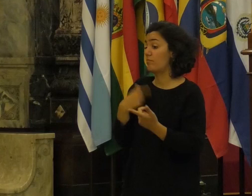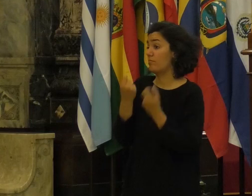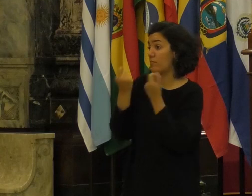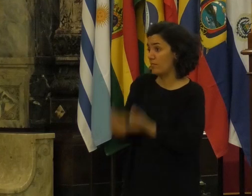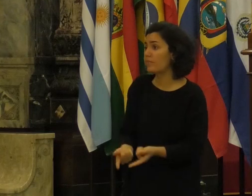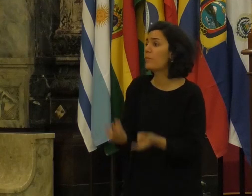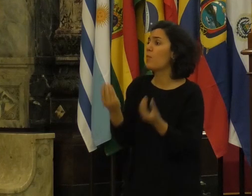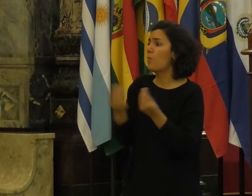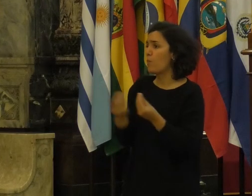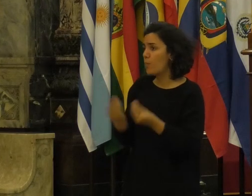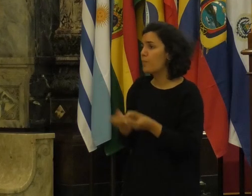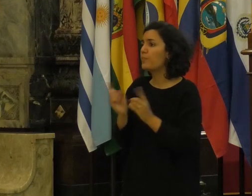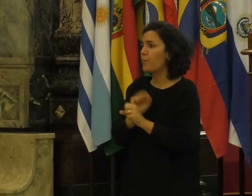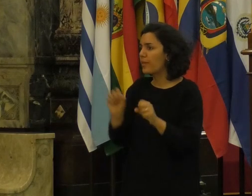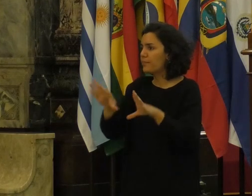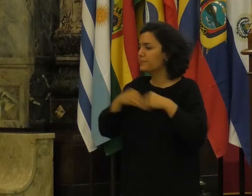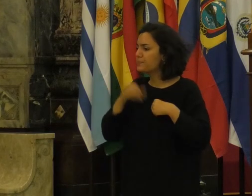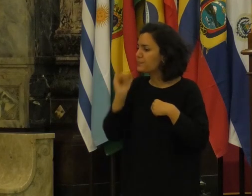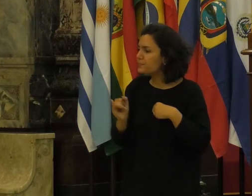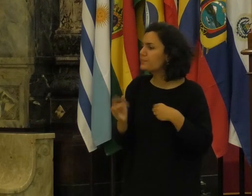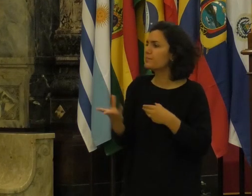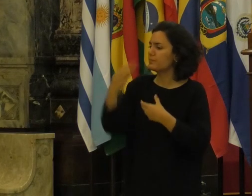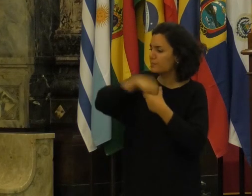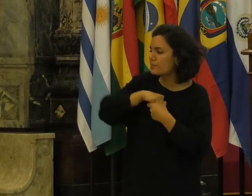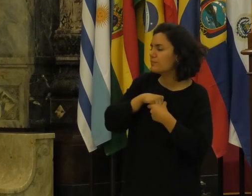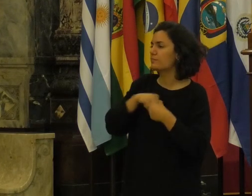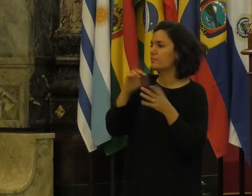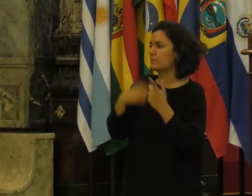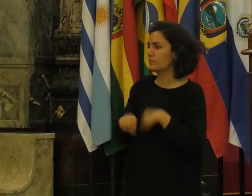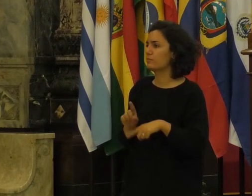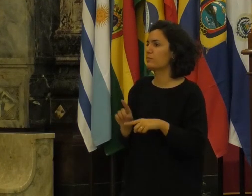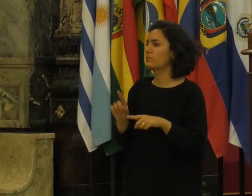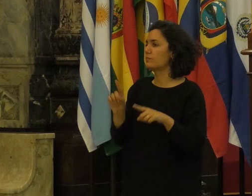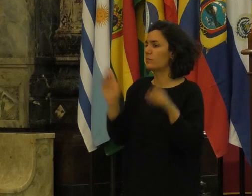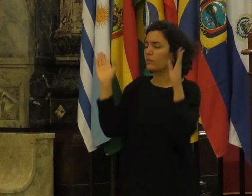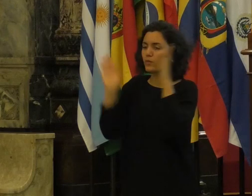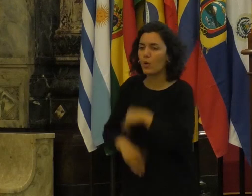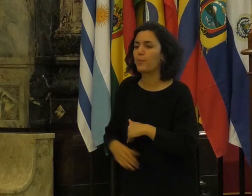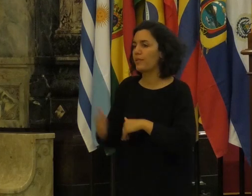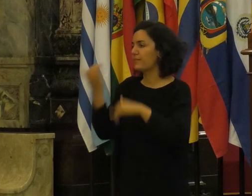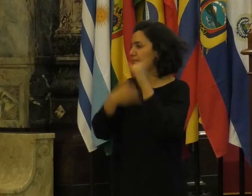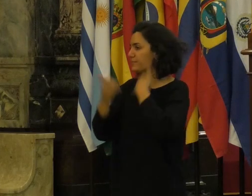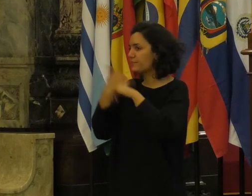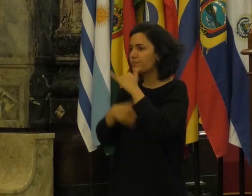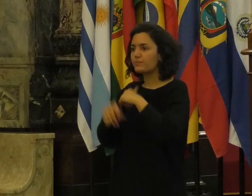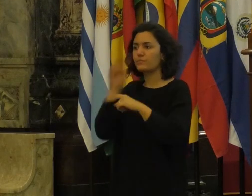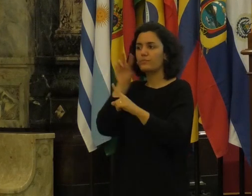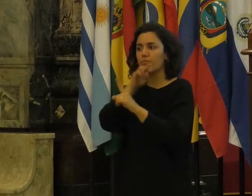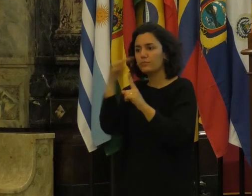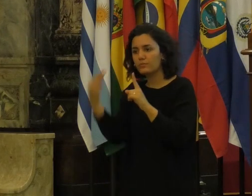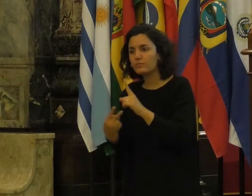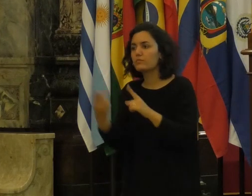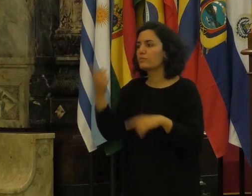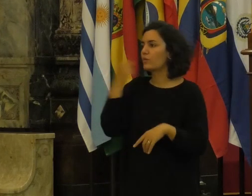son generalizables, que son incorporables. No podemos tener una información, una mirada, un